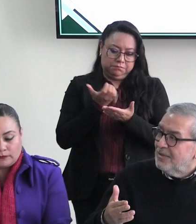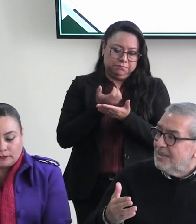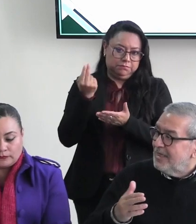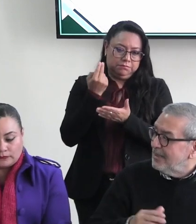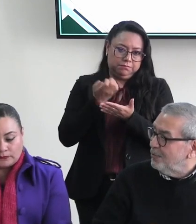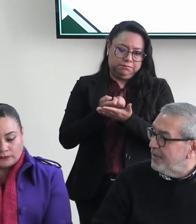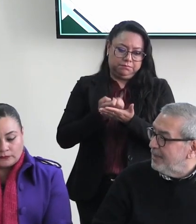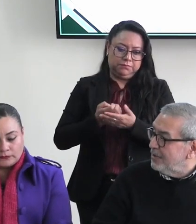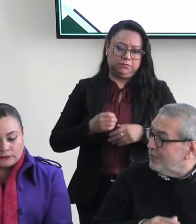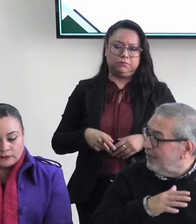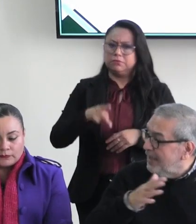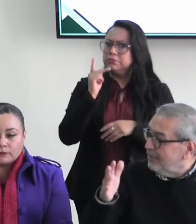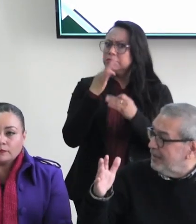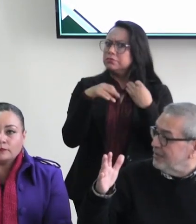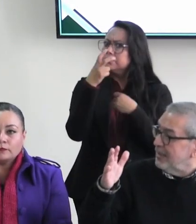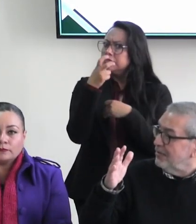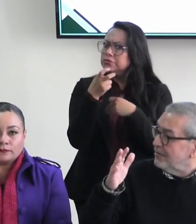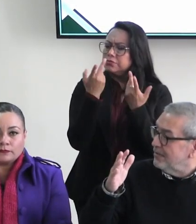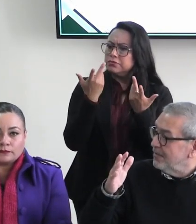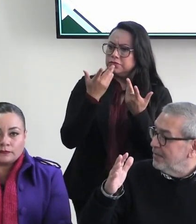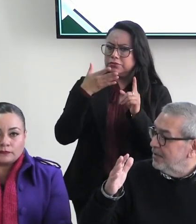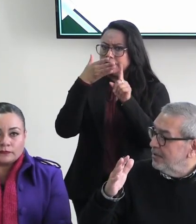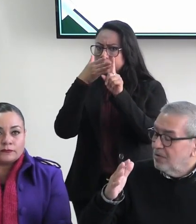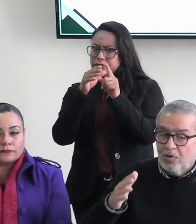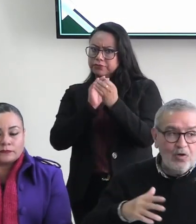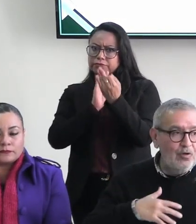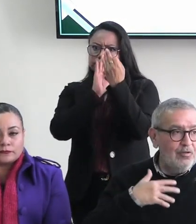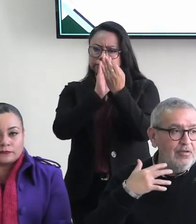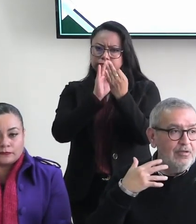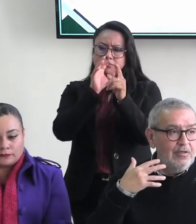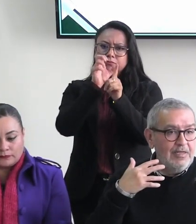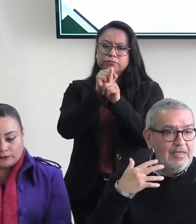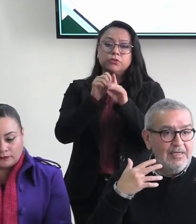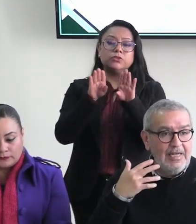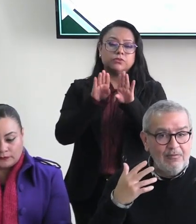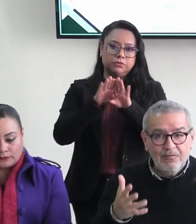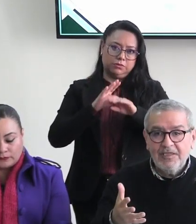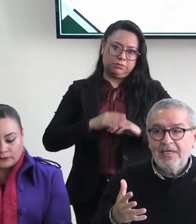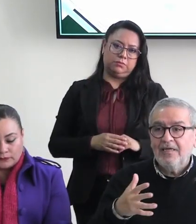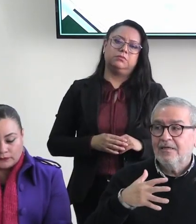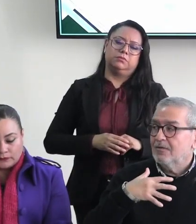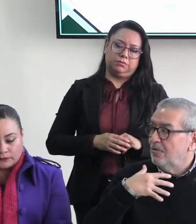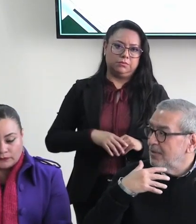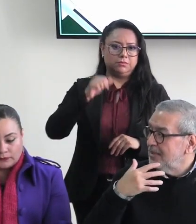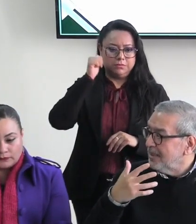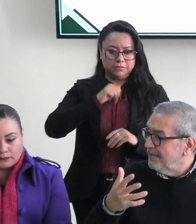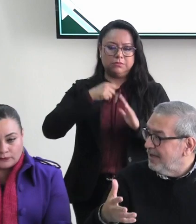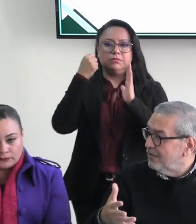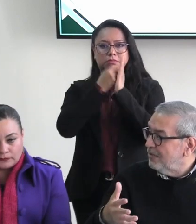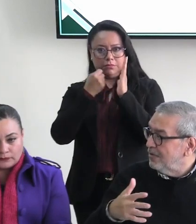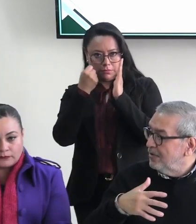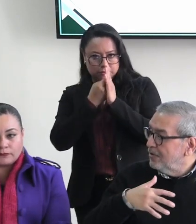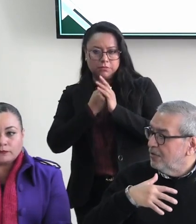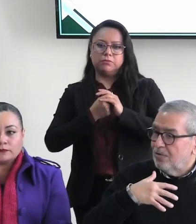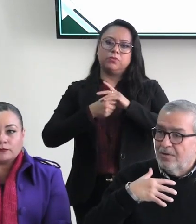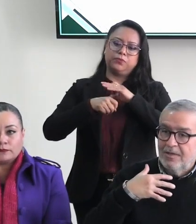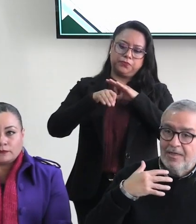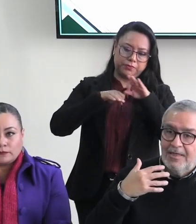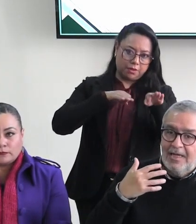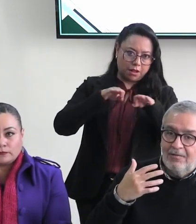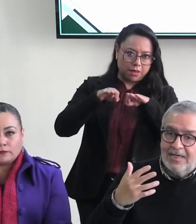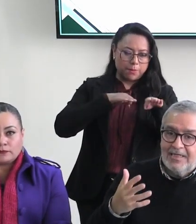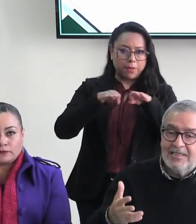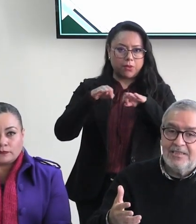¿Cómo entonces se ha superado esto a lo largo de los años? Con la lucha, con el trabajo,